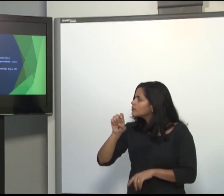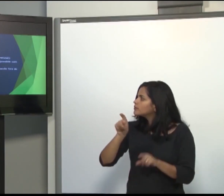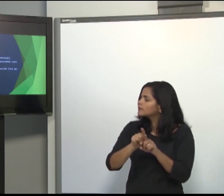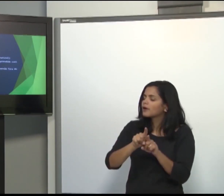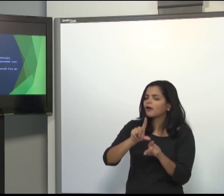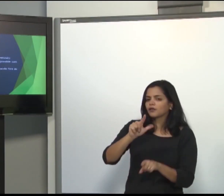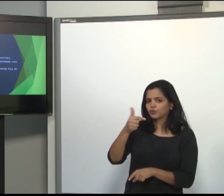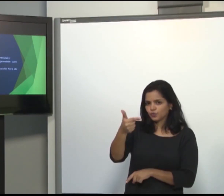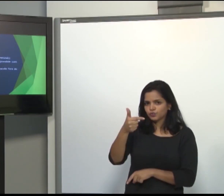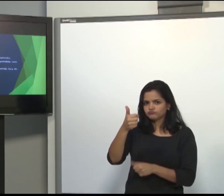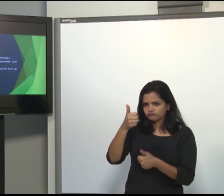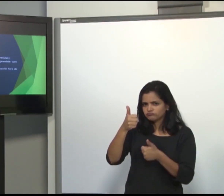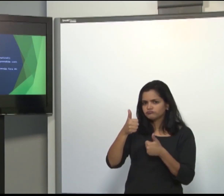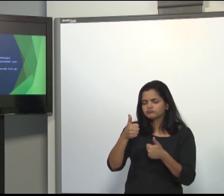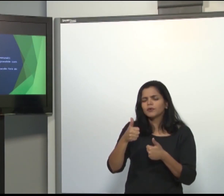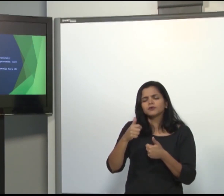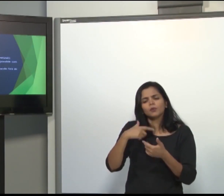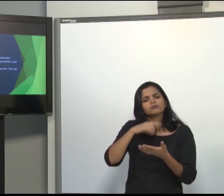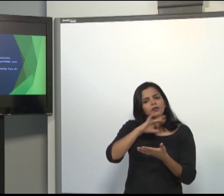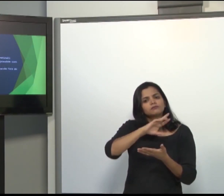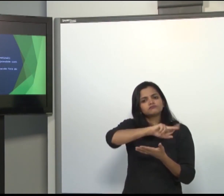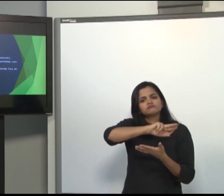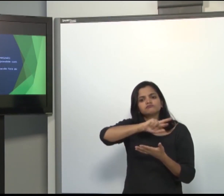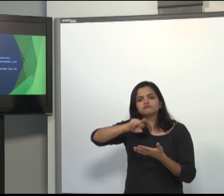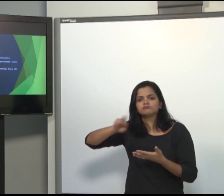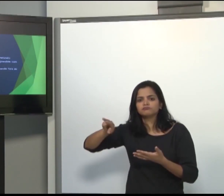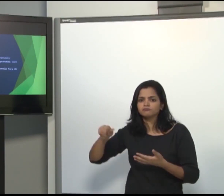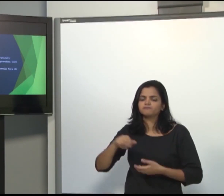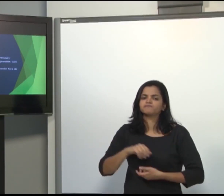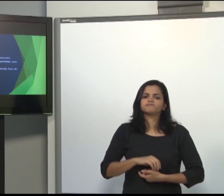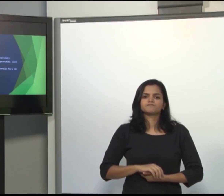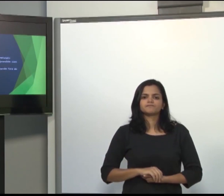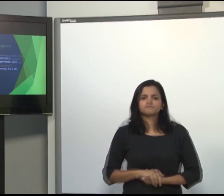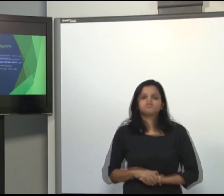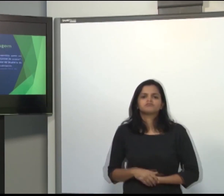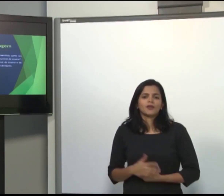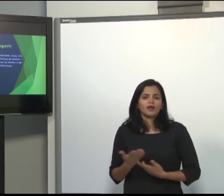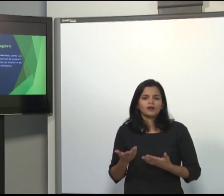L1, LM, LE, L2. Vejam.